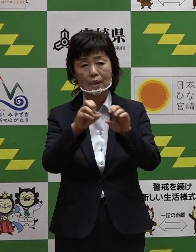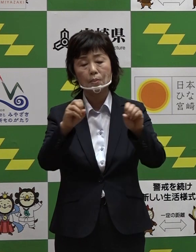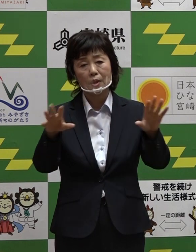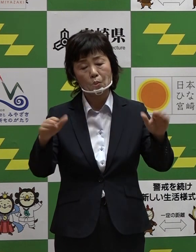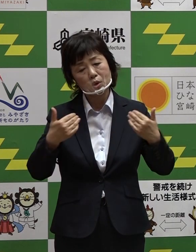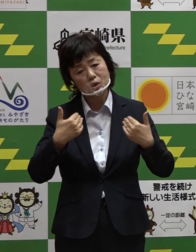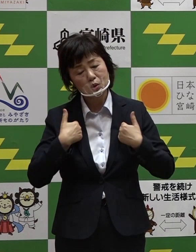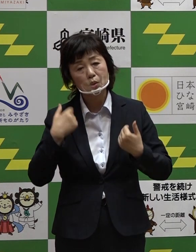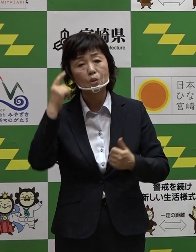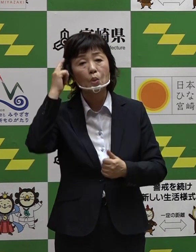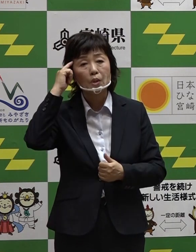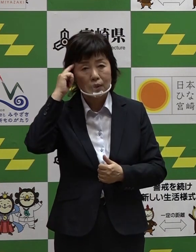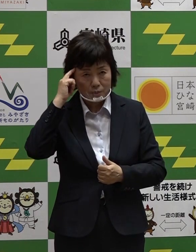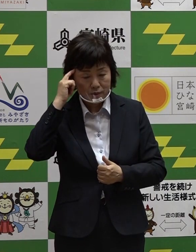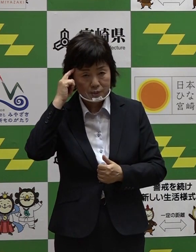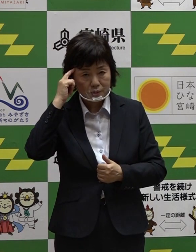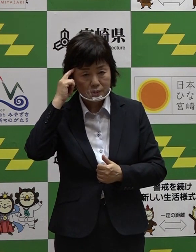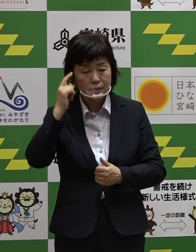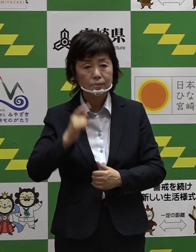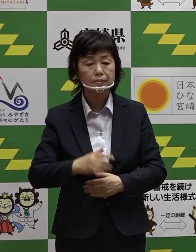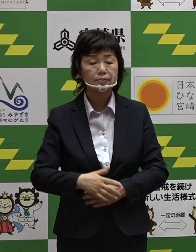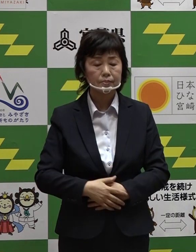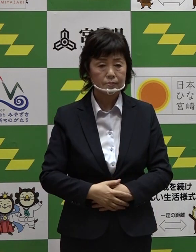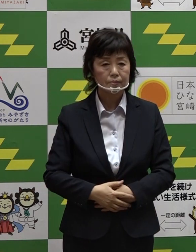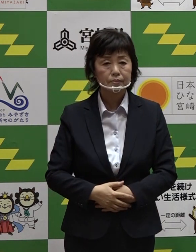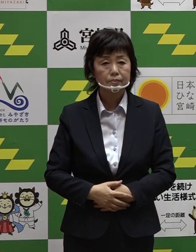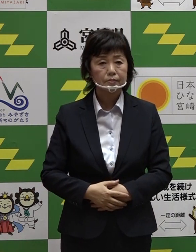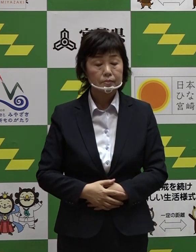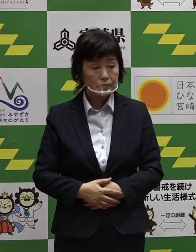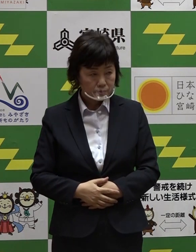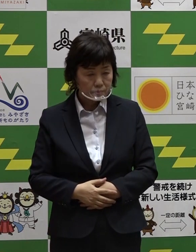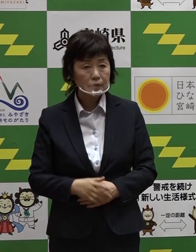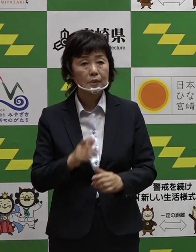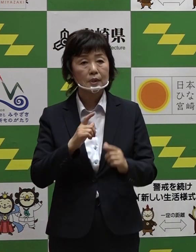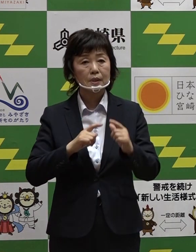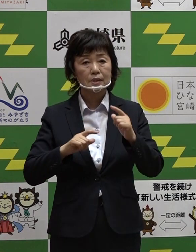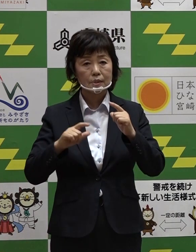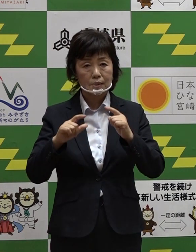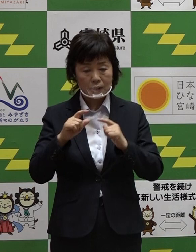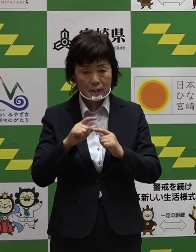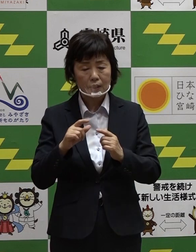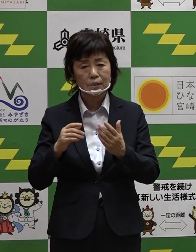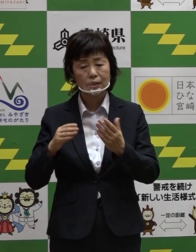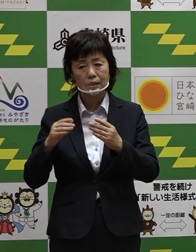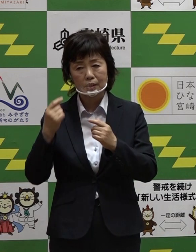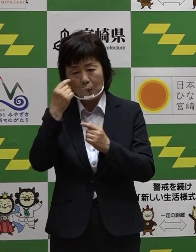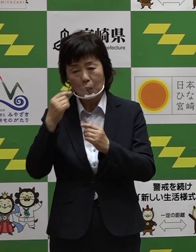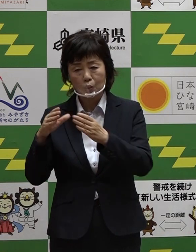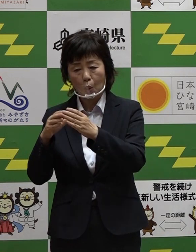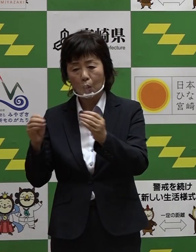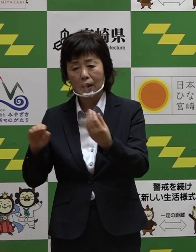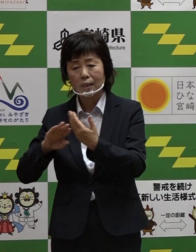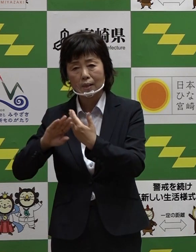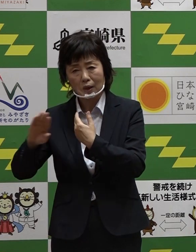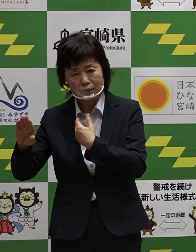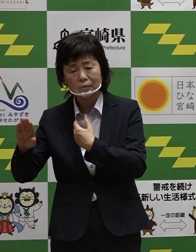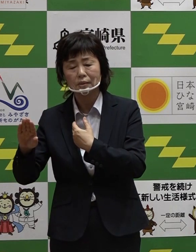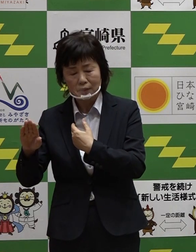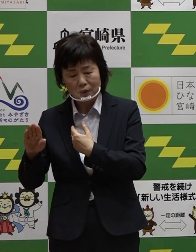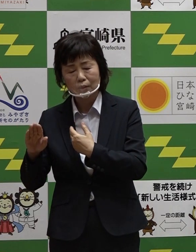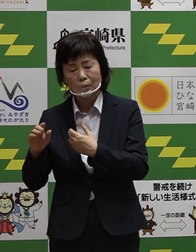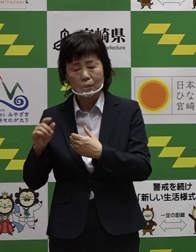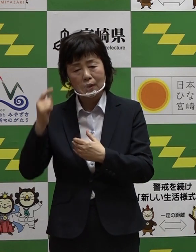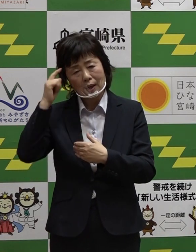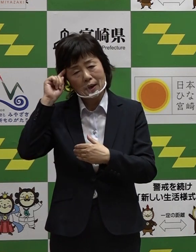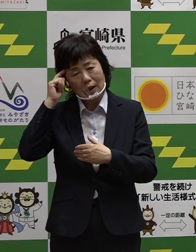になってくるんじゃないかなというふうに思っております。それからさらに国外となるともう少し時間がかかるというふうに考えてお